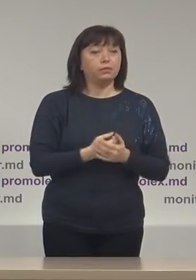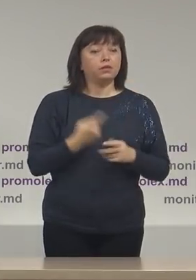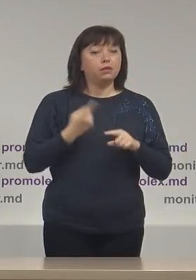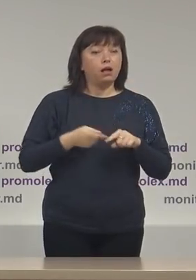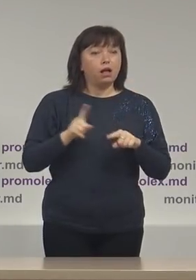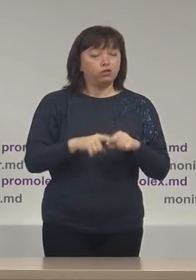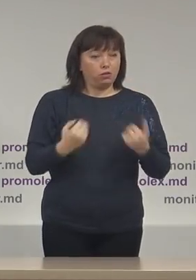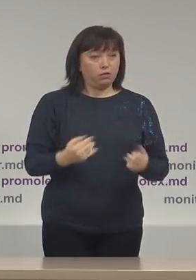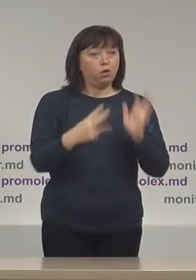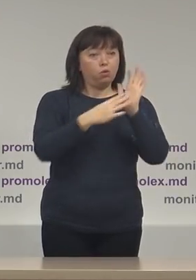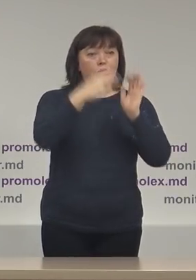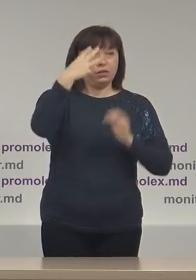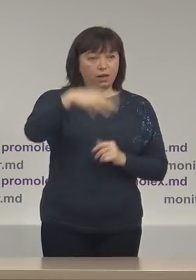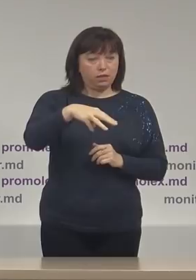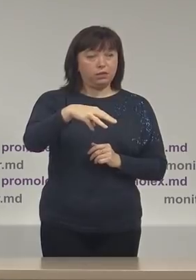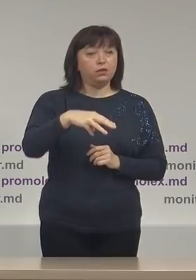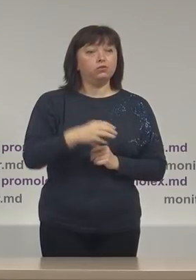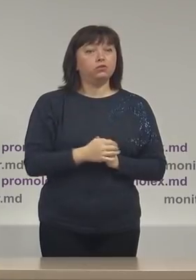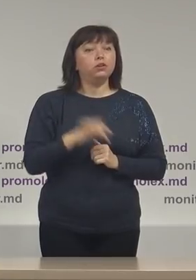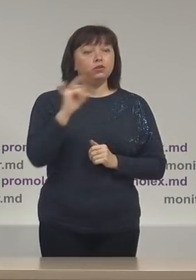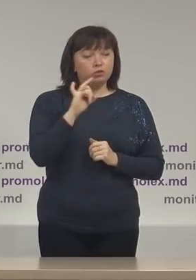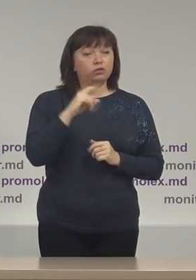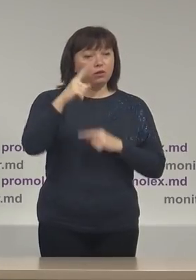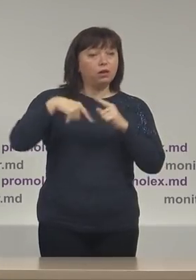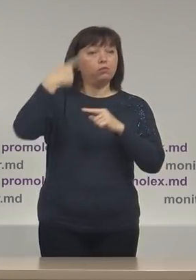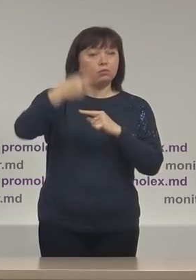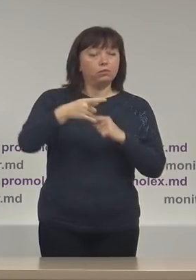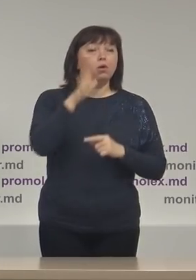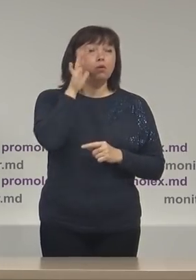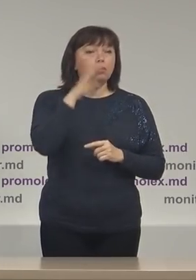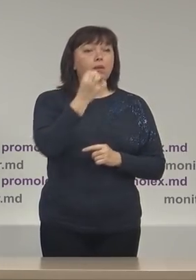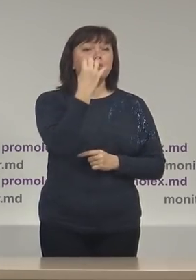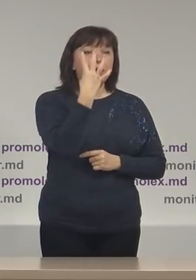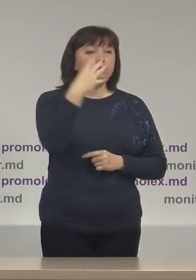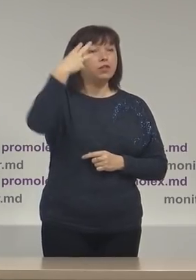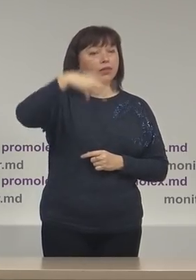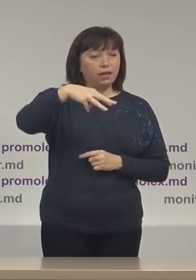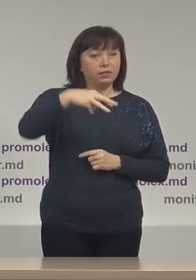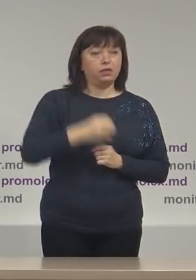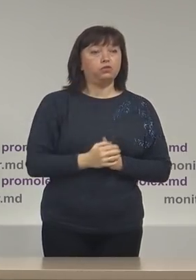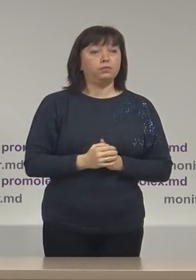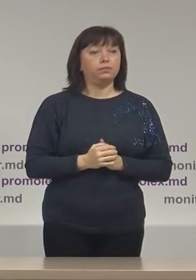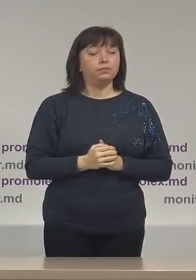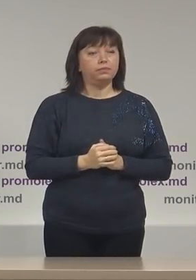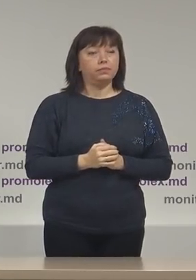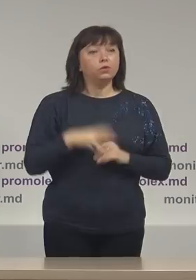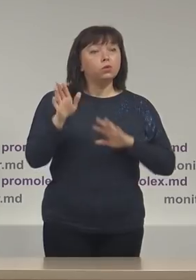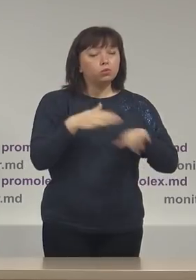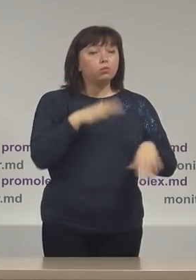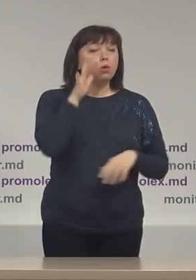aceasta de la orele 9:30 și ulterior la orele 14:30 următoare. După